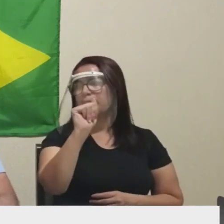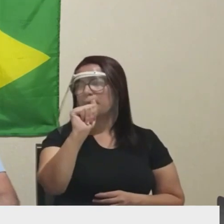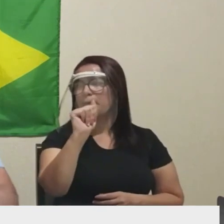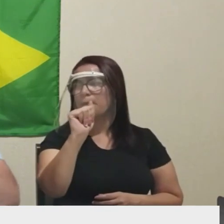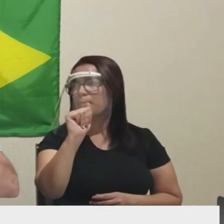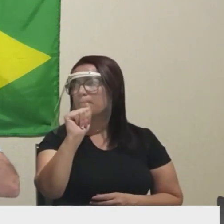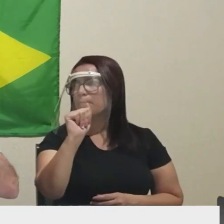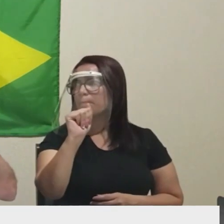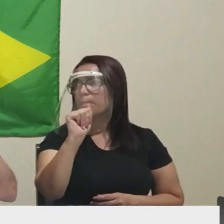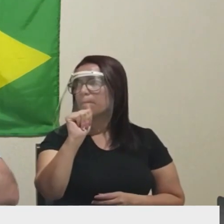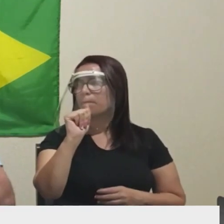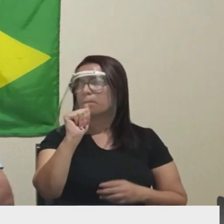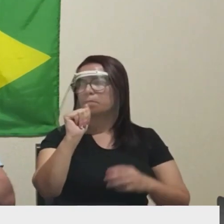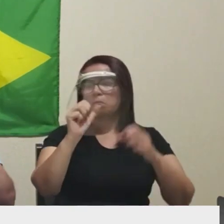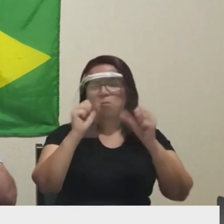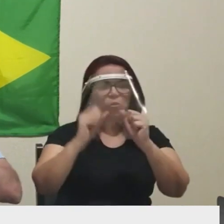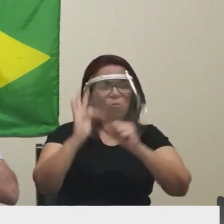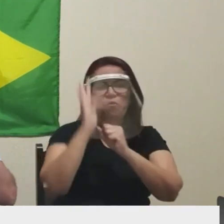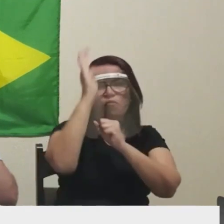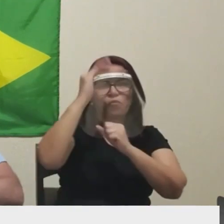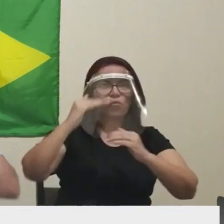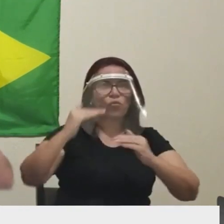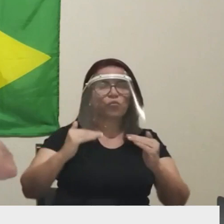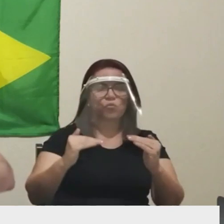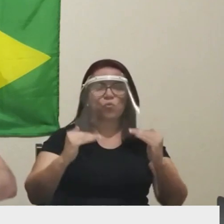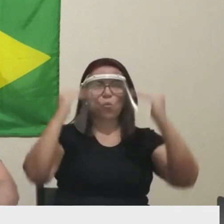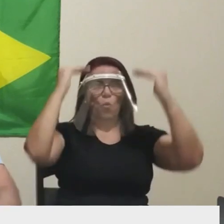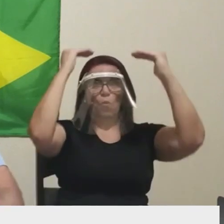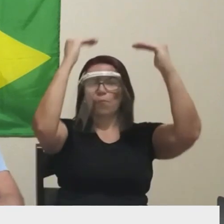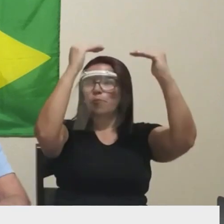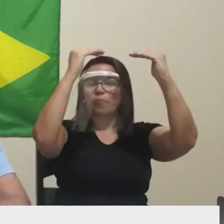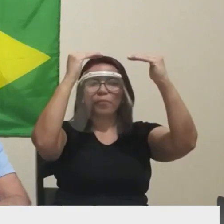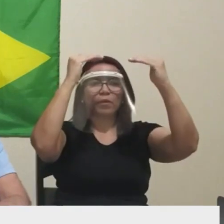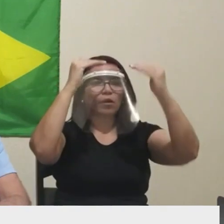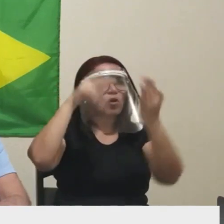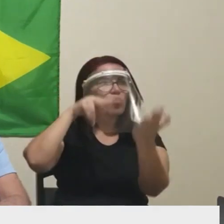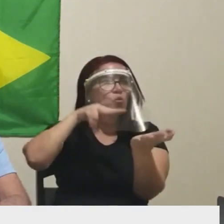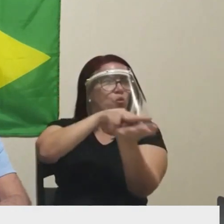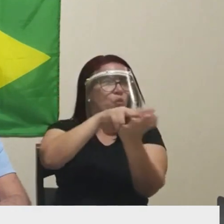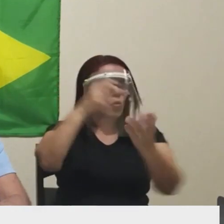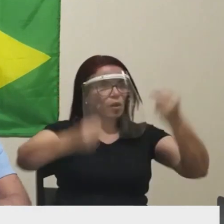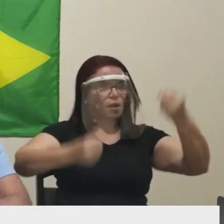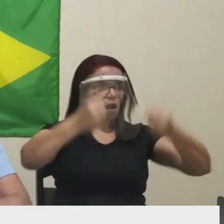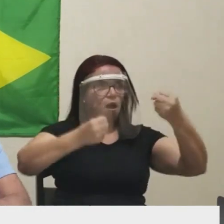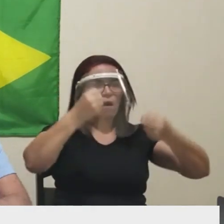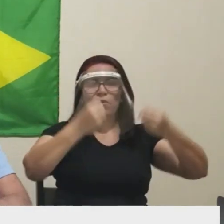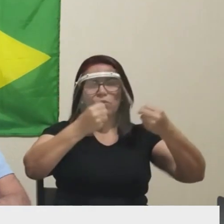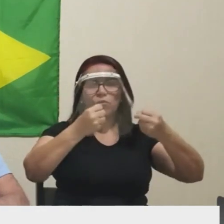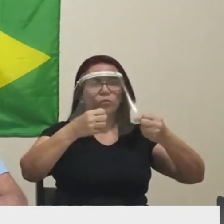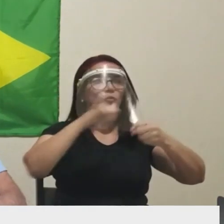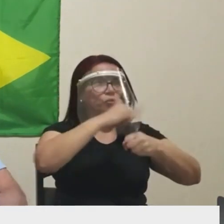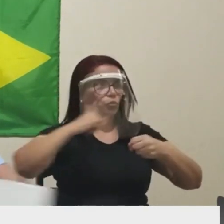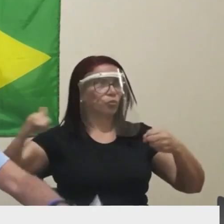daí com toda certeza podemos ter prédios com isso, outras coisas a mais, para recarregar carros com energia